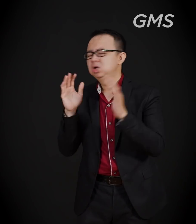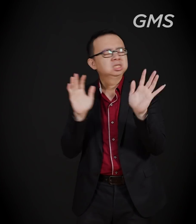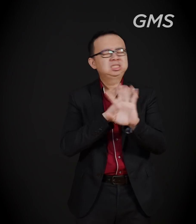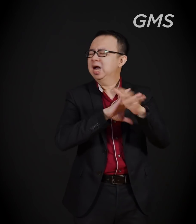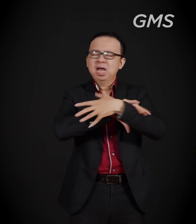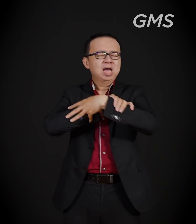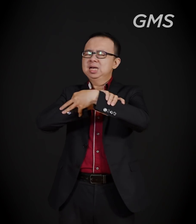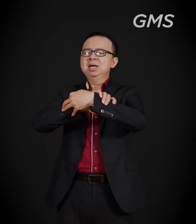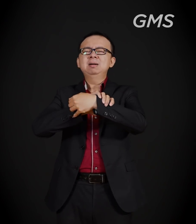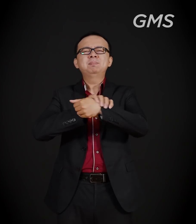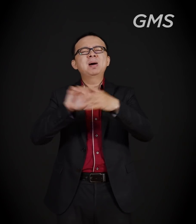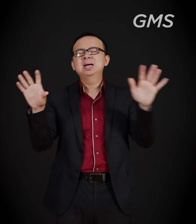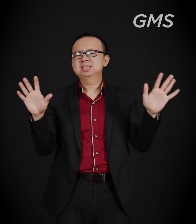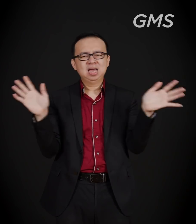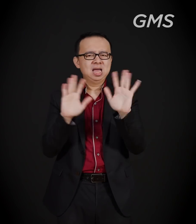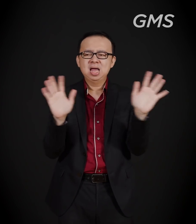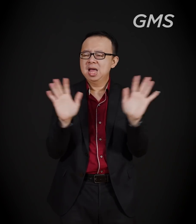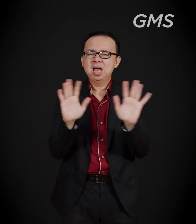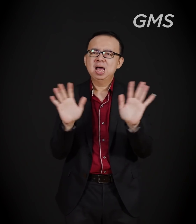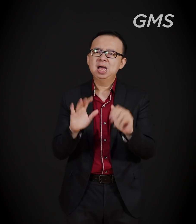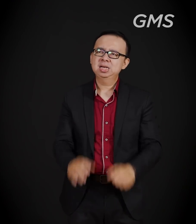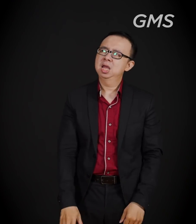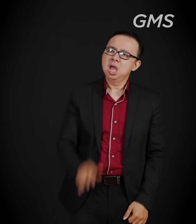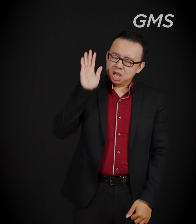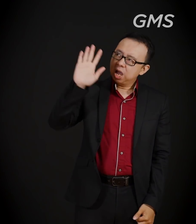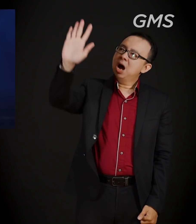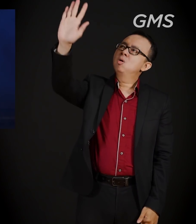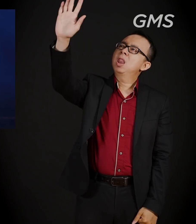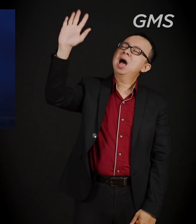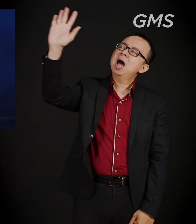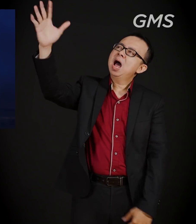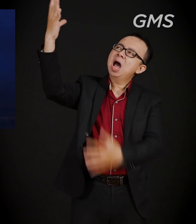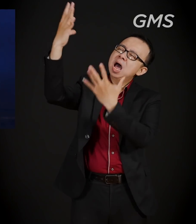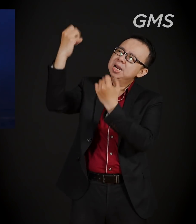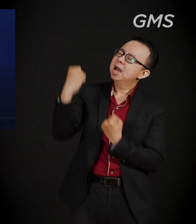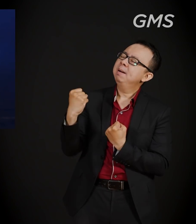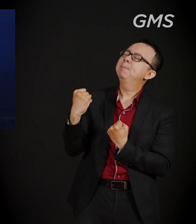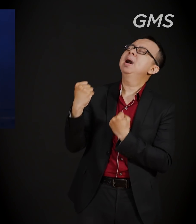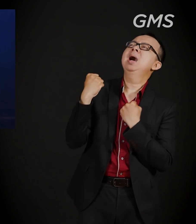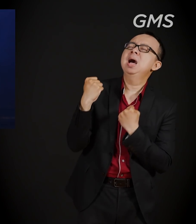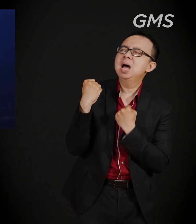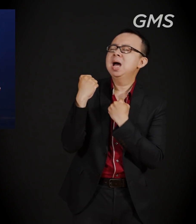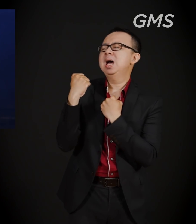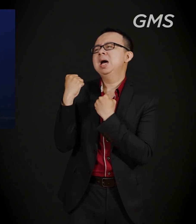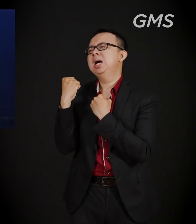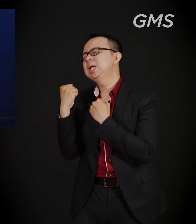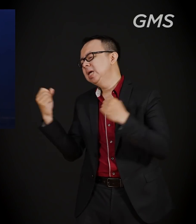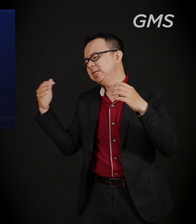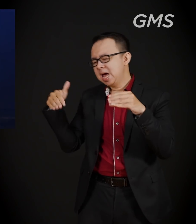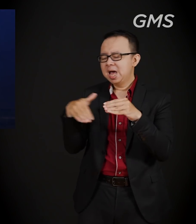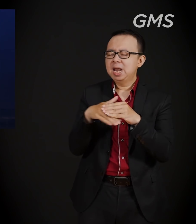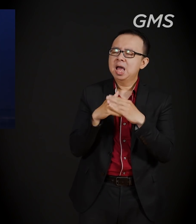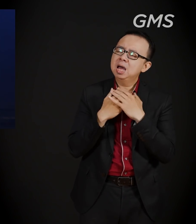Katakan, Yesus, jangan tinggalkan, jangan lepaskan. Kaulah harapan